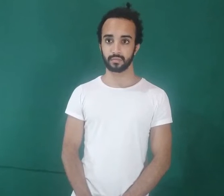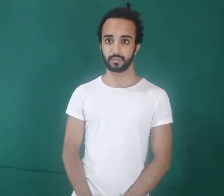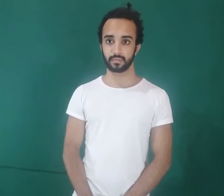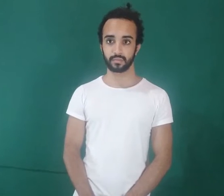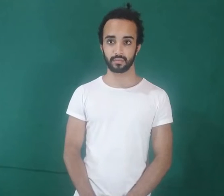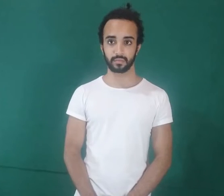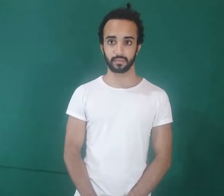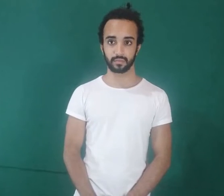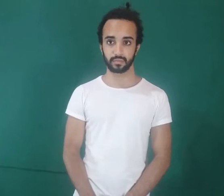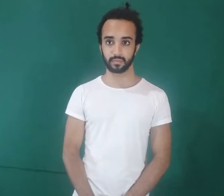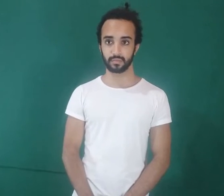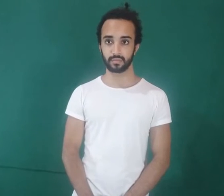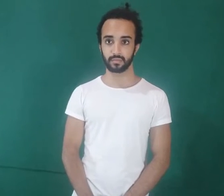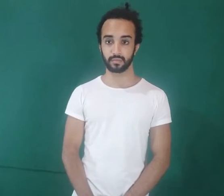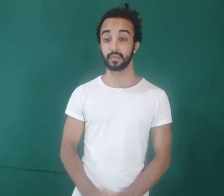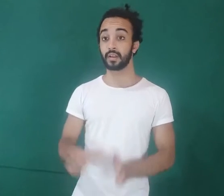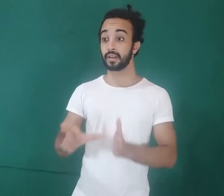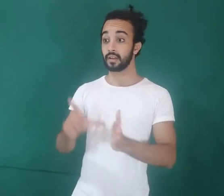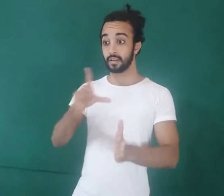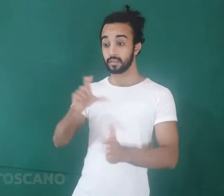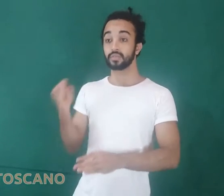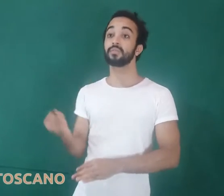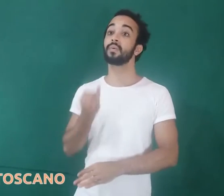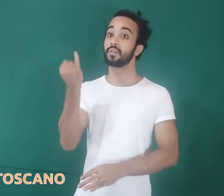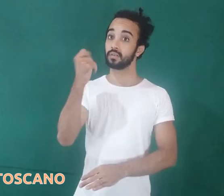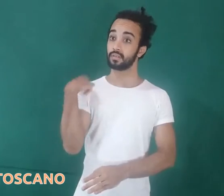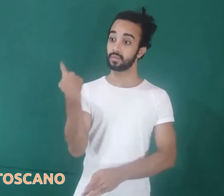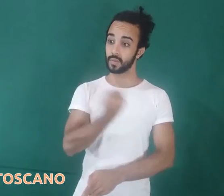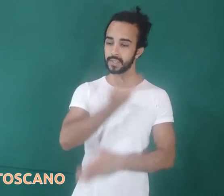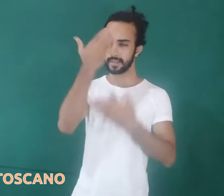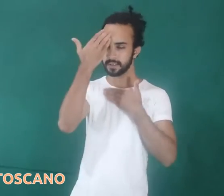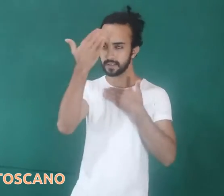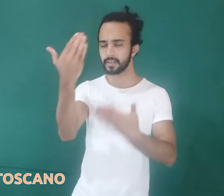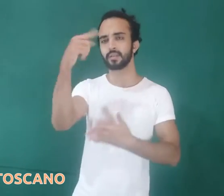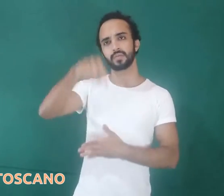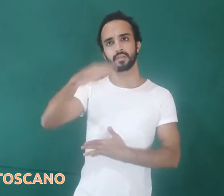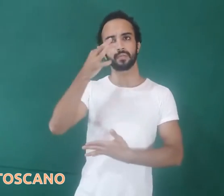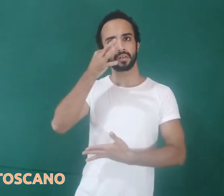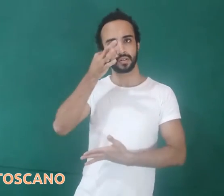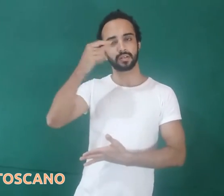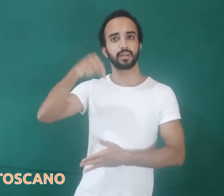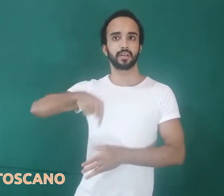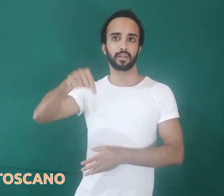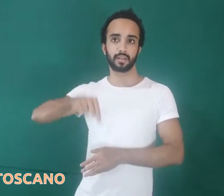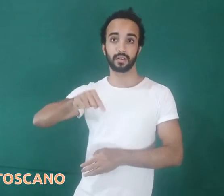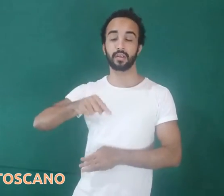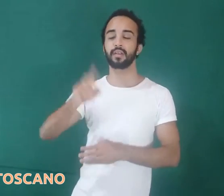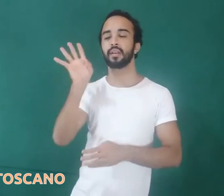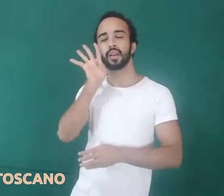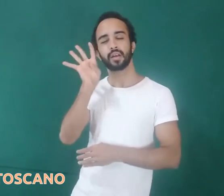Alvinho, antes de tudo, assim, é muito importante que a gente agradeça por tu estar aqui disponibilizando teu tempo, vai ser muito legal, com certeza, e importante pra gente